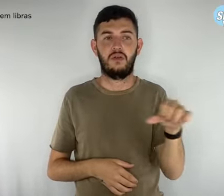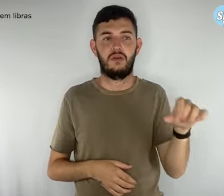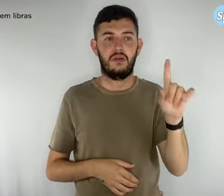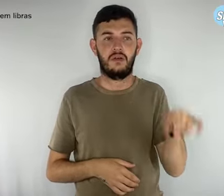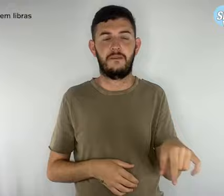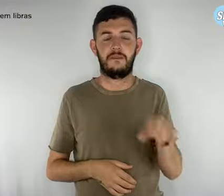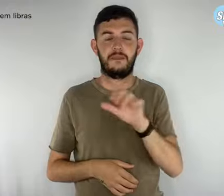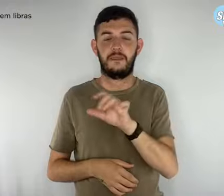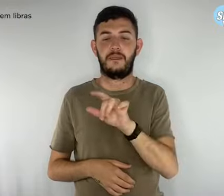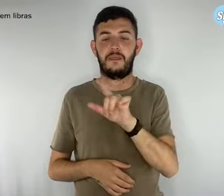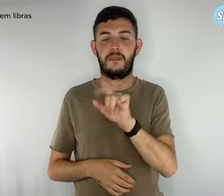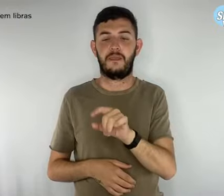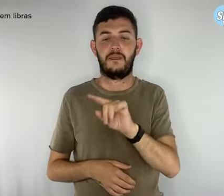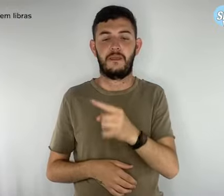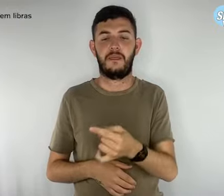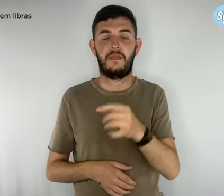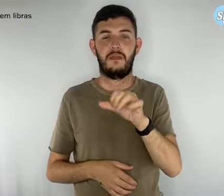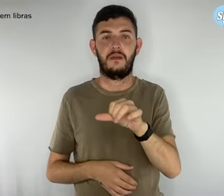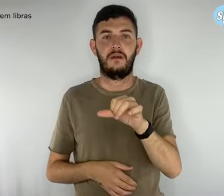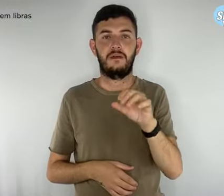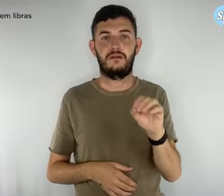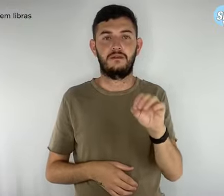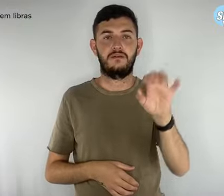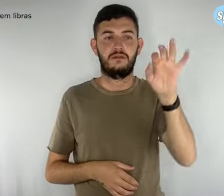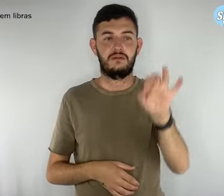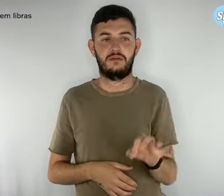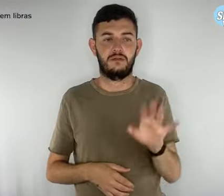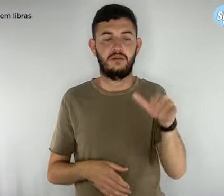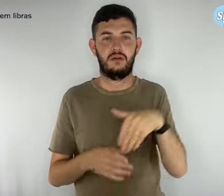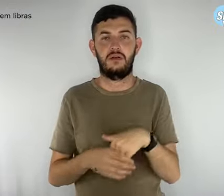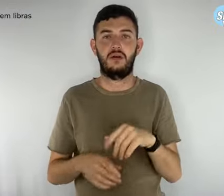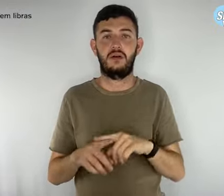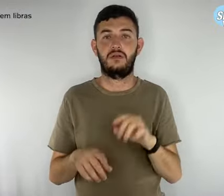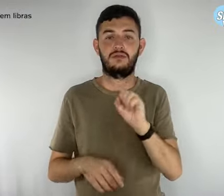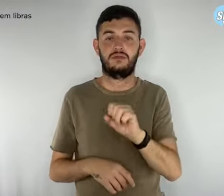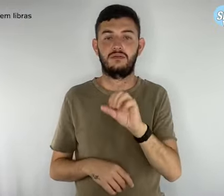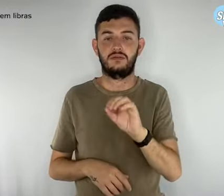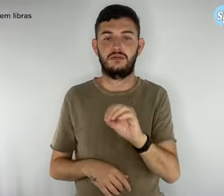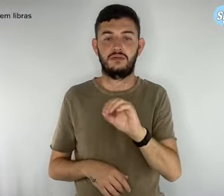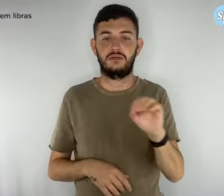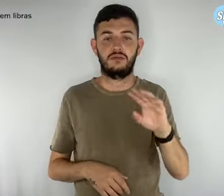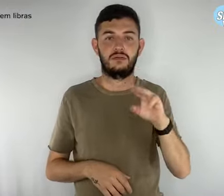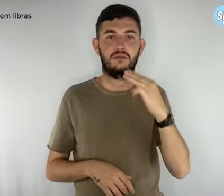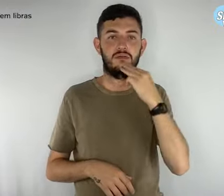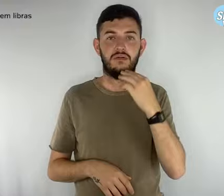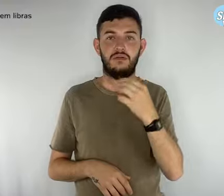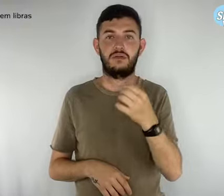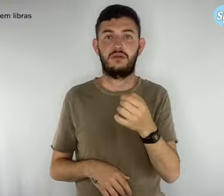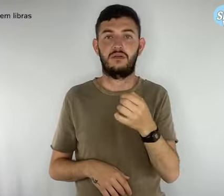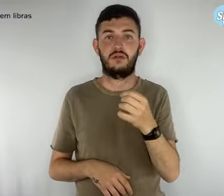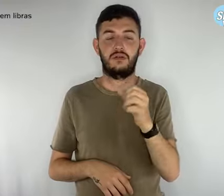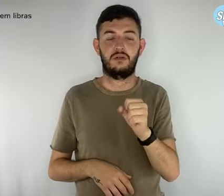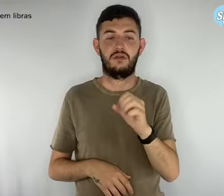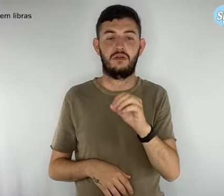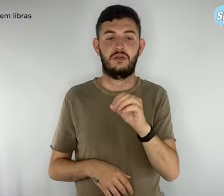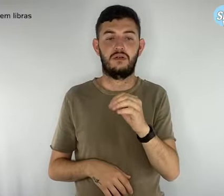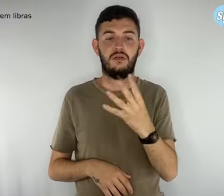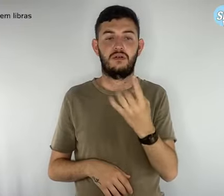10,29% de eleitores, e 8.741.289